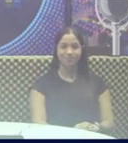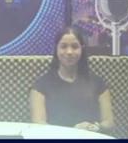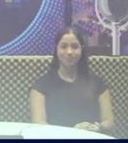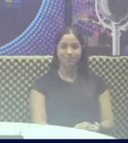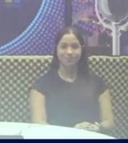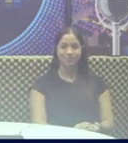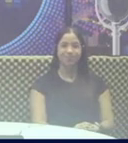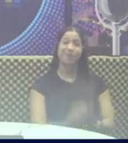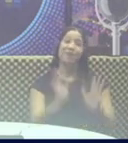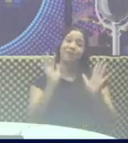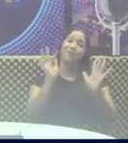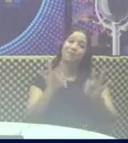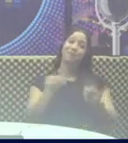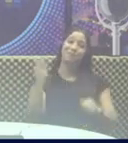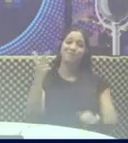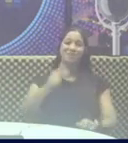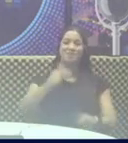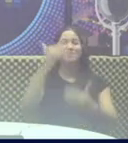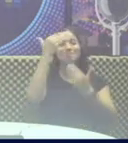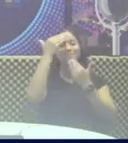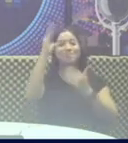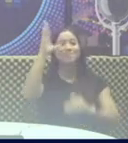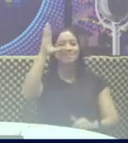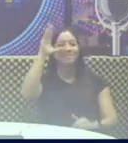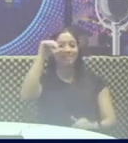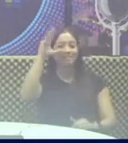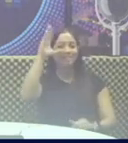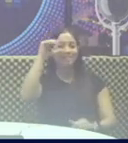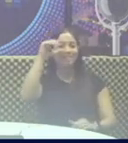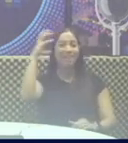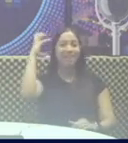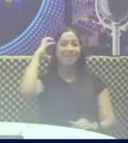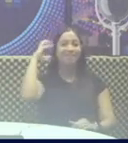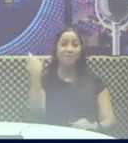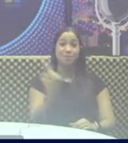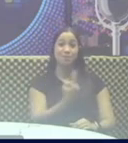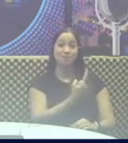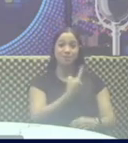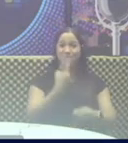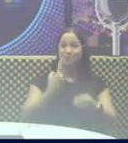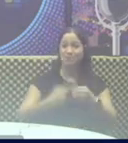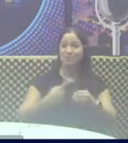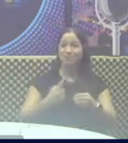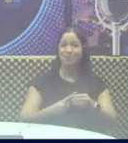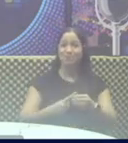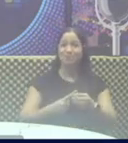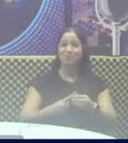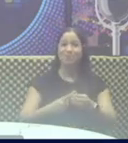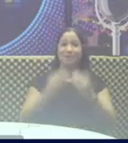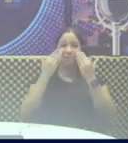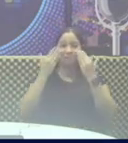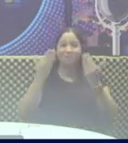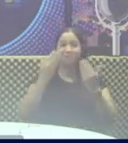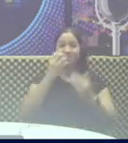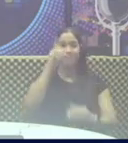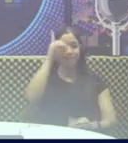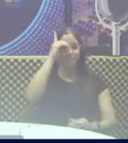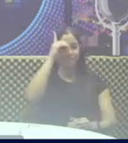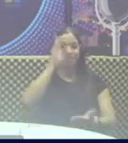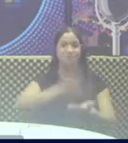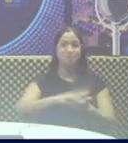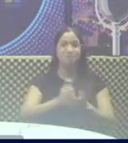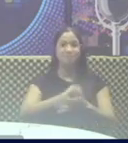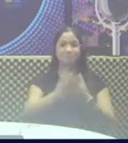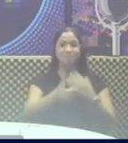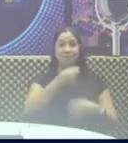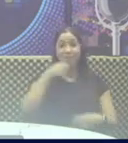E ficamos por aqui com mais uma edição. Muito obrigada pela sua audiência. Essa é a Rádio Nossa Cidade. Edição e apresentação minha, Daniela Aires. Tradução